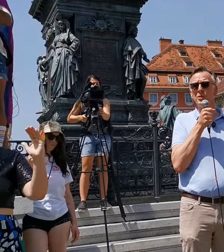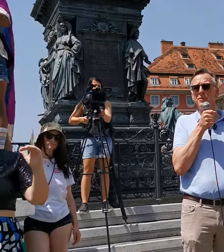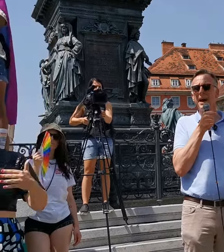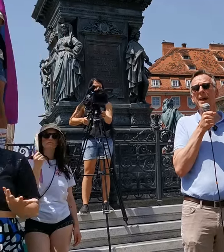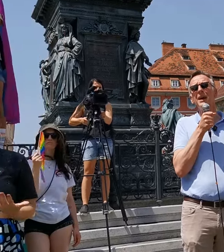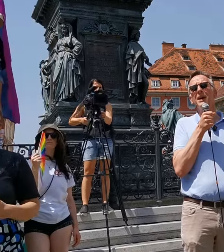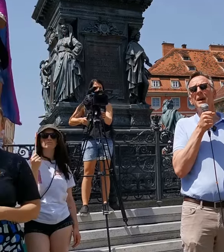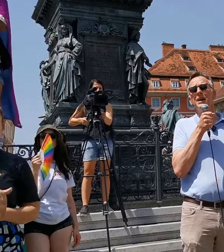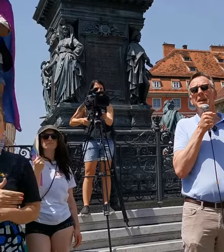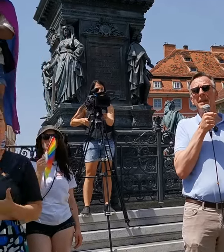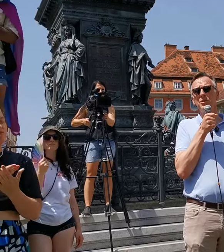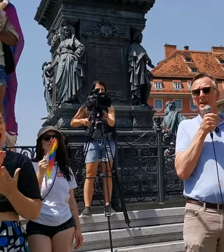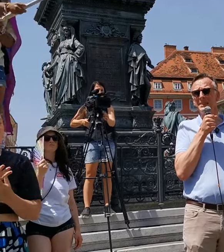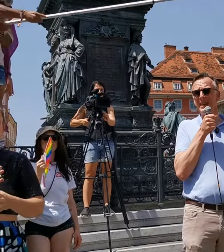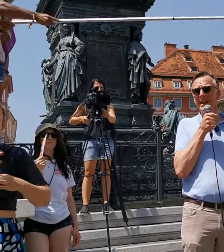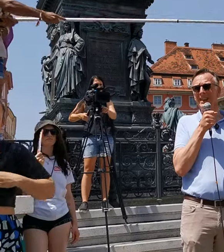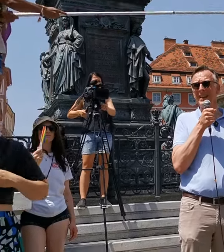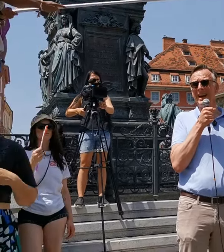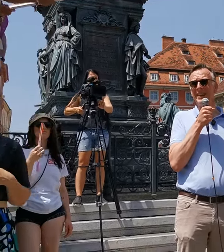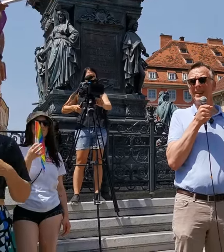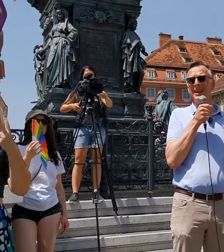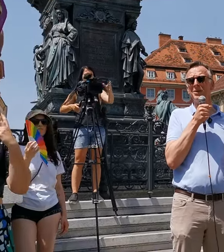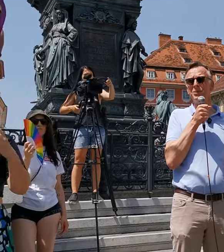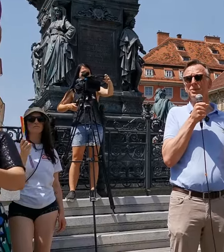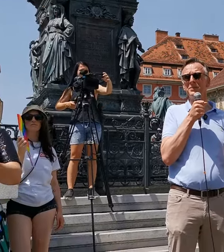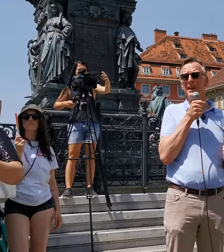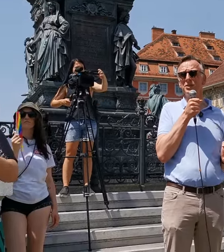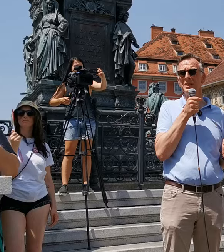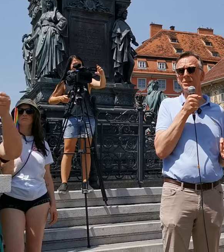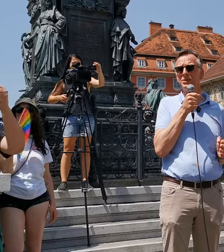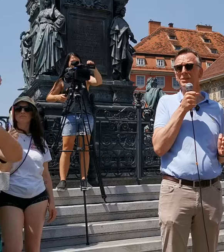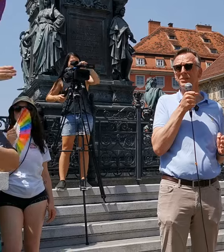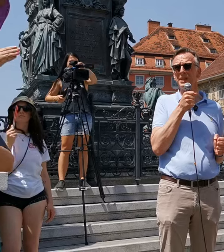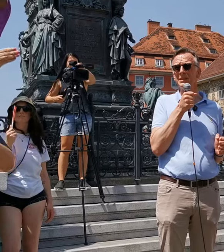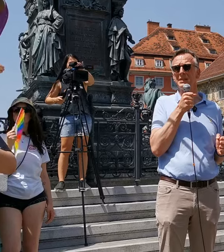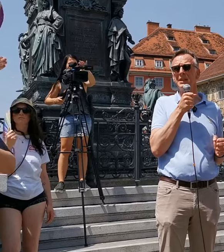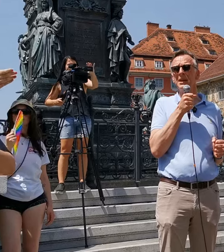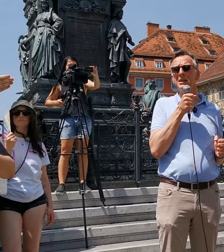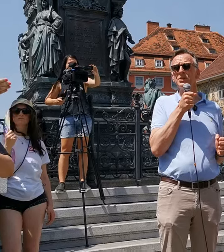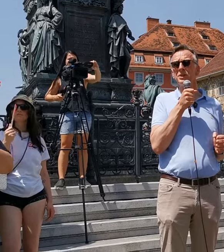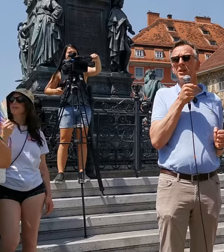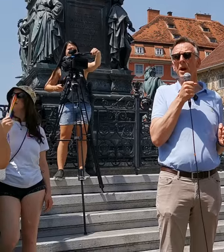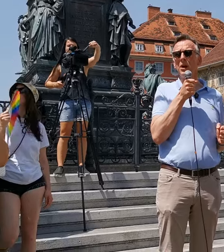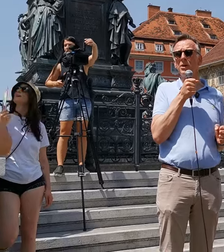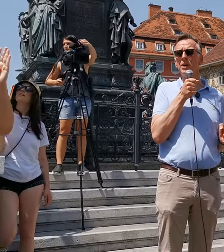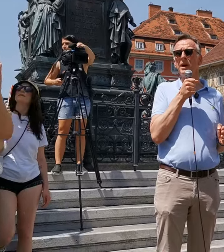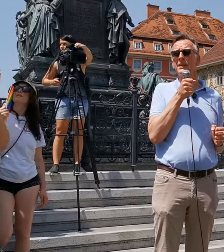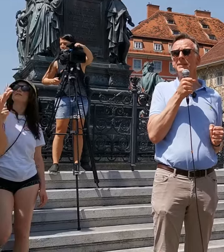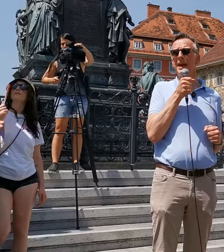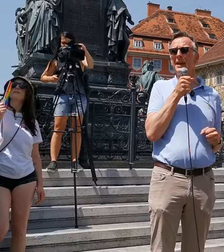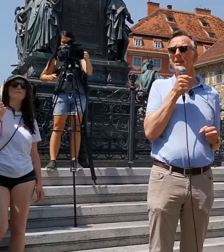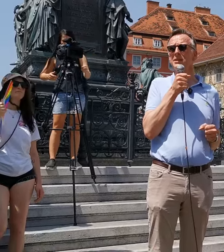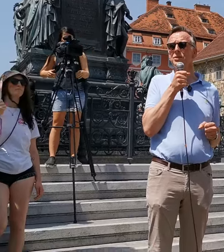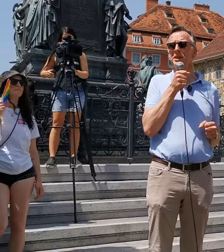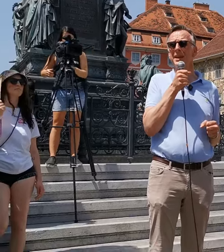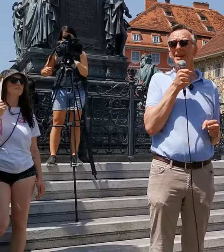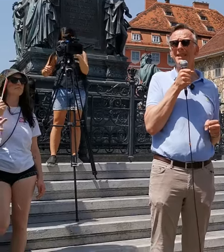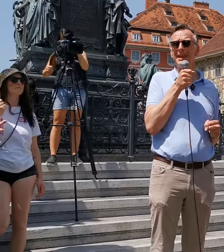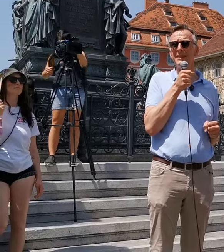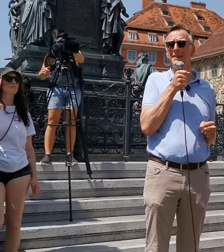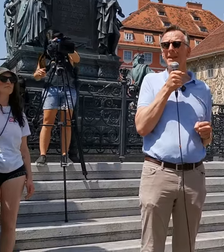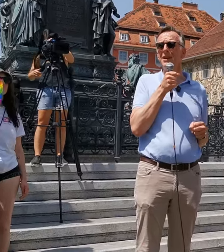der Regenbogenflagge nicht nur ein Zeichen der Anerkennung und der Wertschätzung zu setzen, sondern auch ein Zeichen